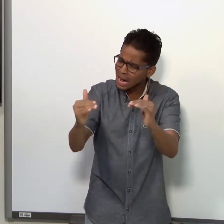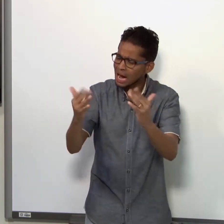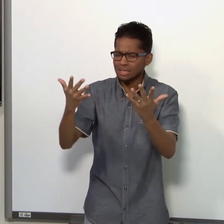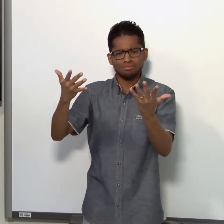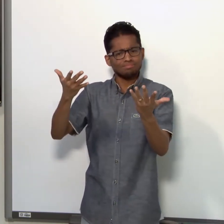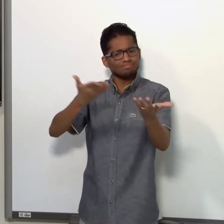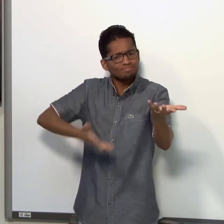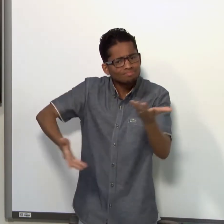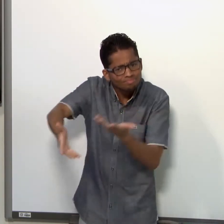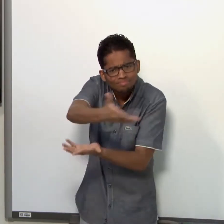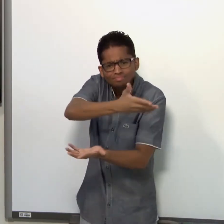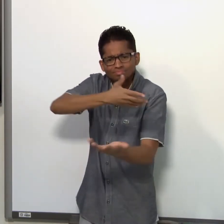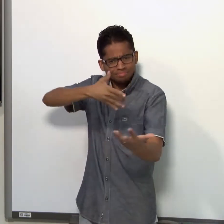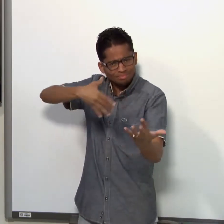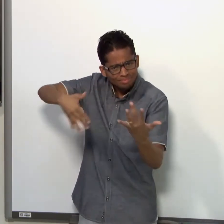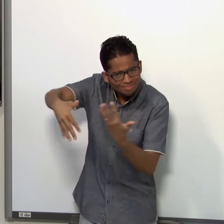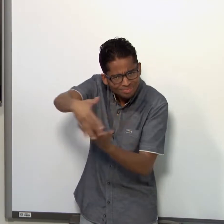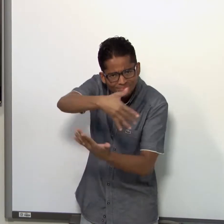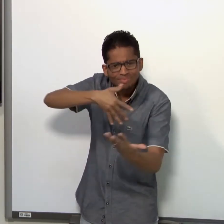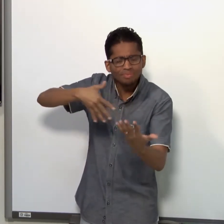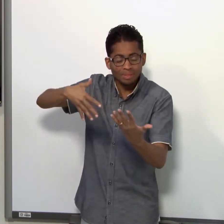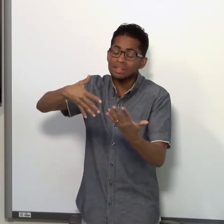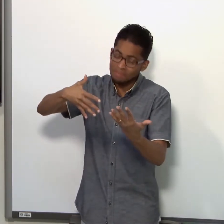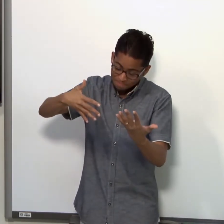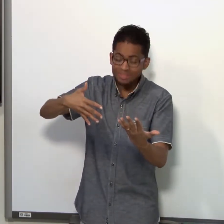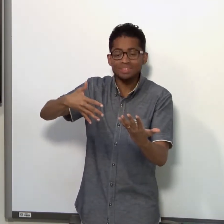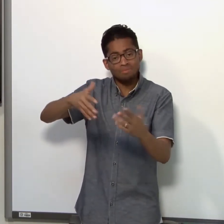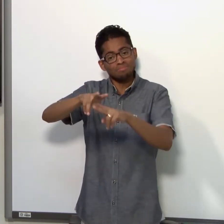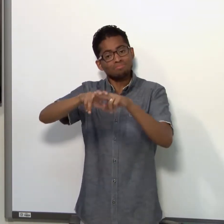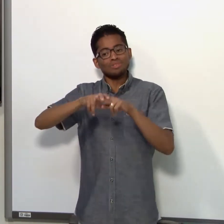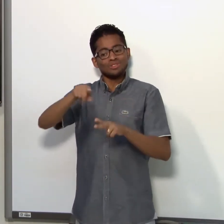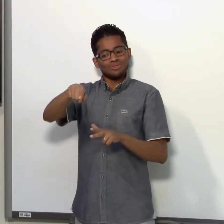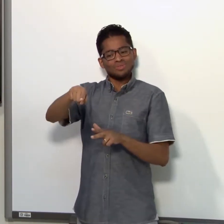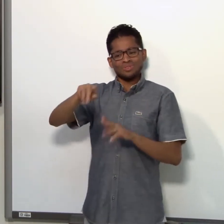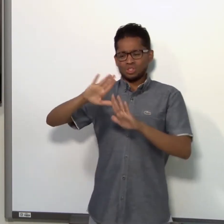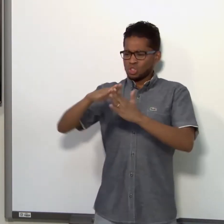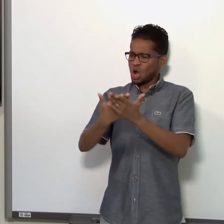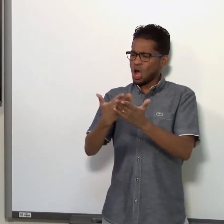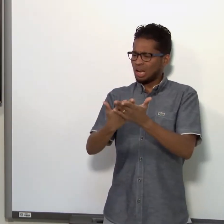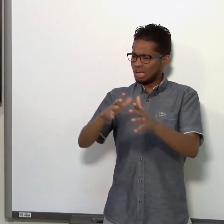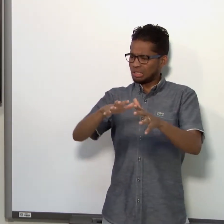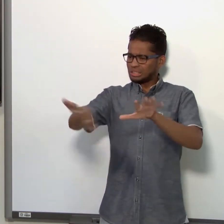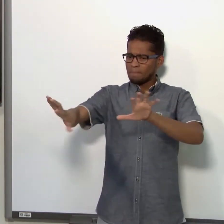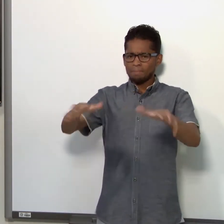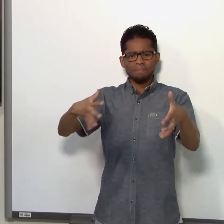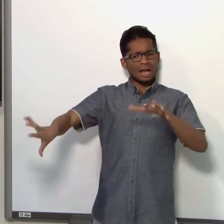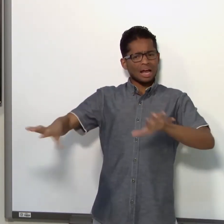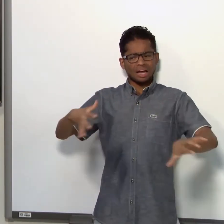Aqui, há respeito às diversas culturas, à cultura de cada um.